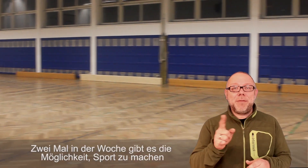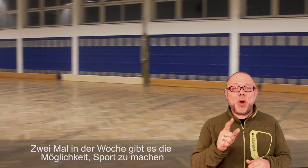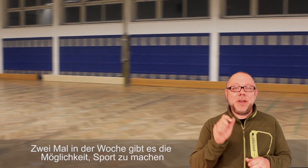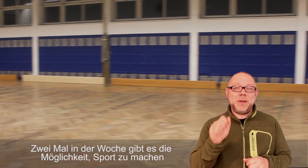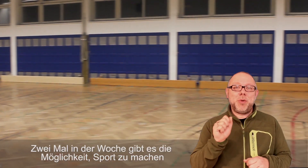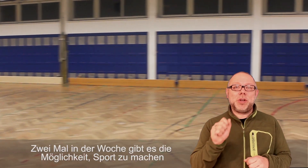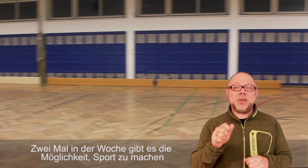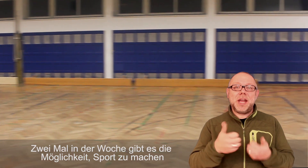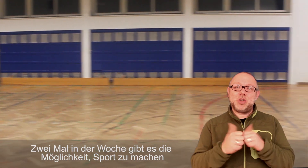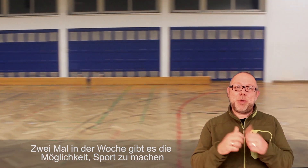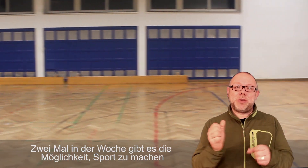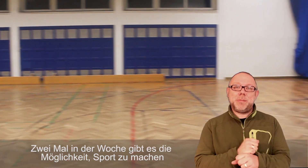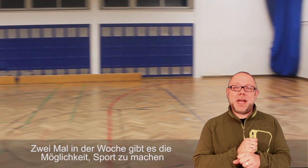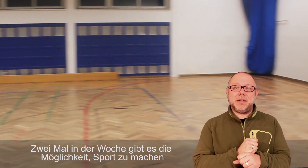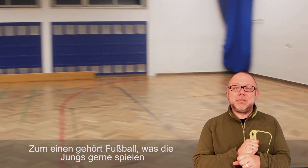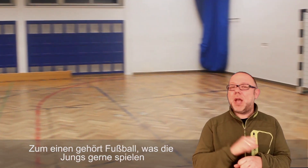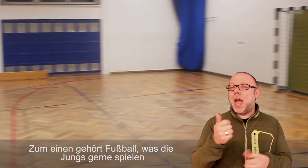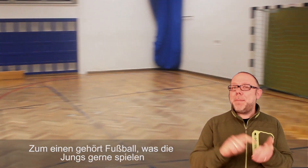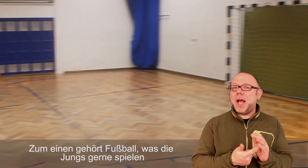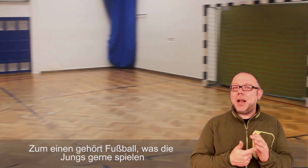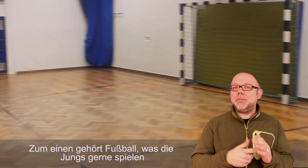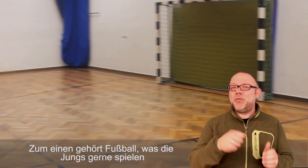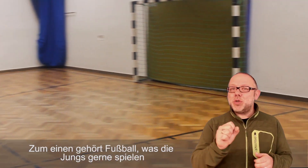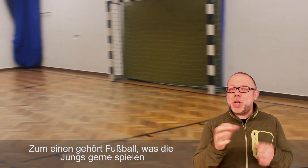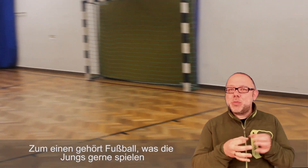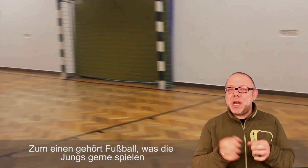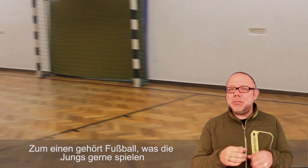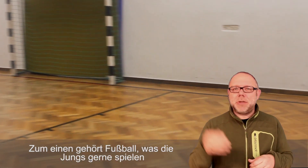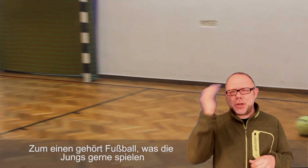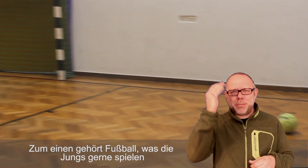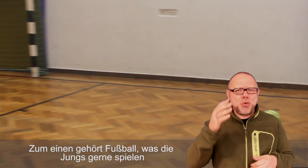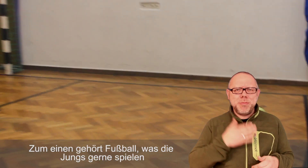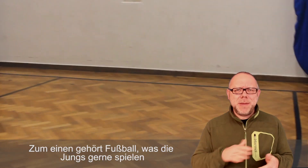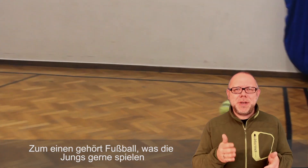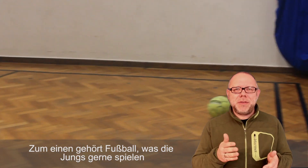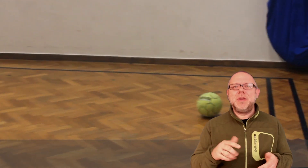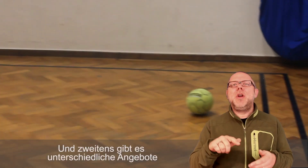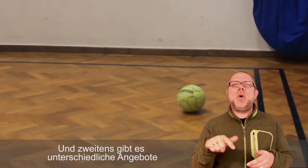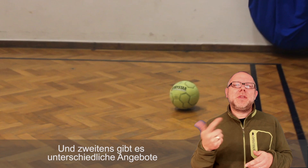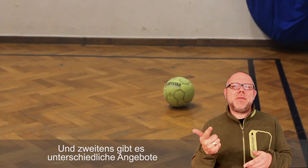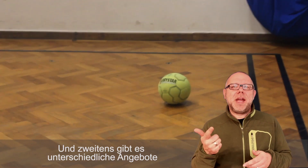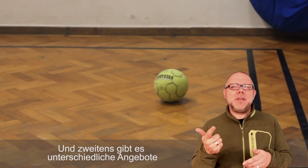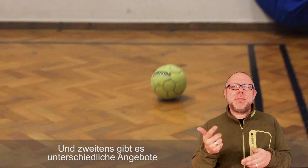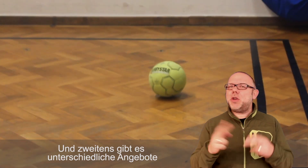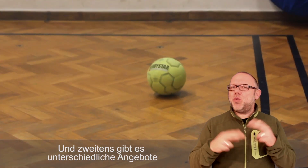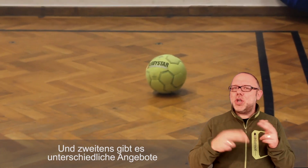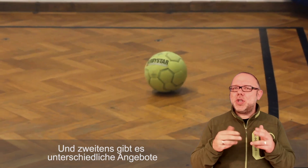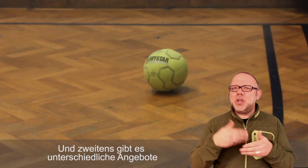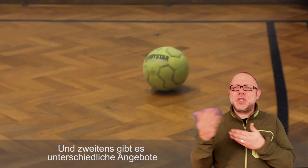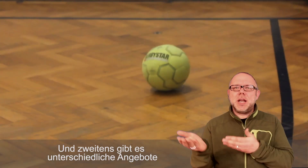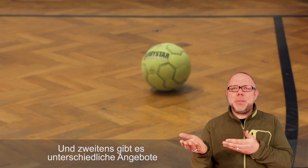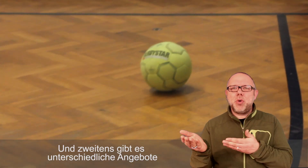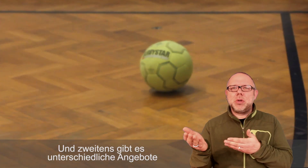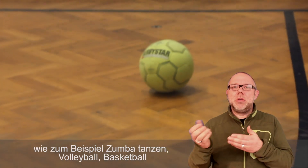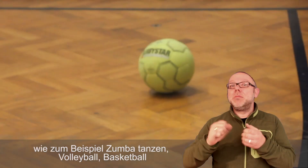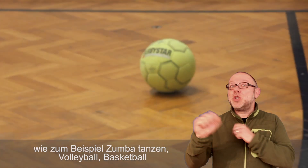Zweimal in der Woche ist die Möglichkeit, Sport zu machen. Einmal Fußball spielen, gerade die Buben lieben das. Und zweitens mal ein